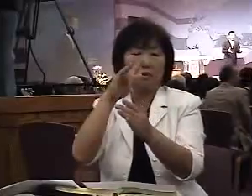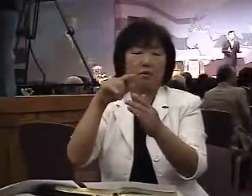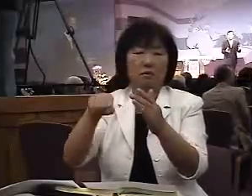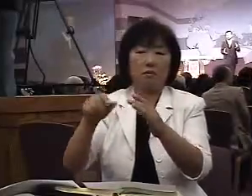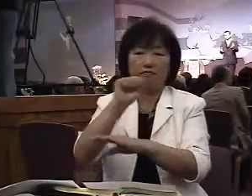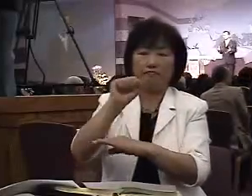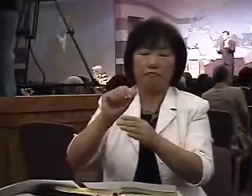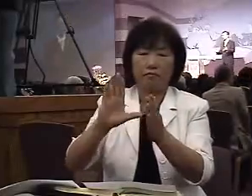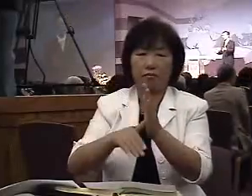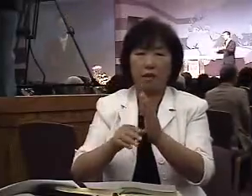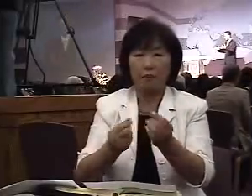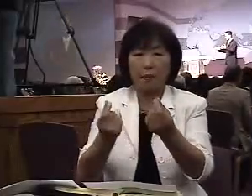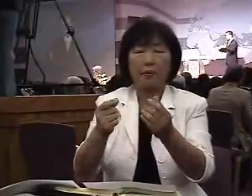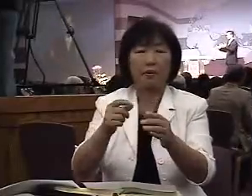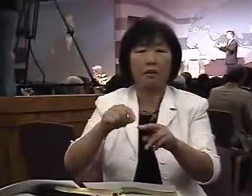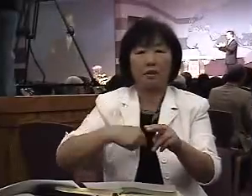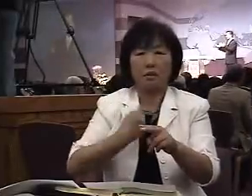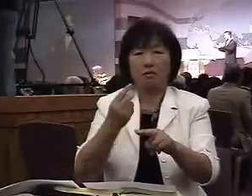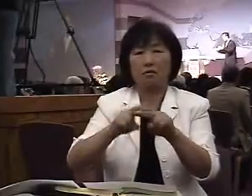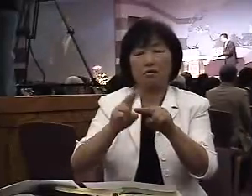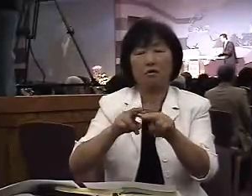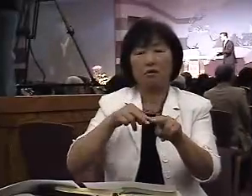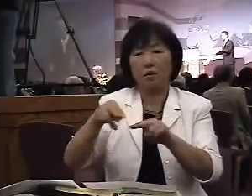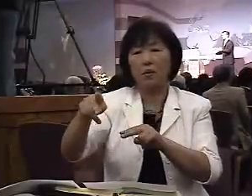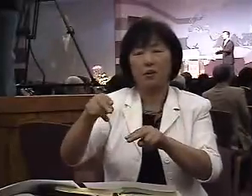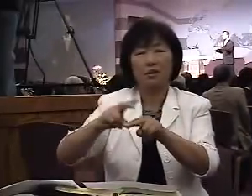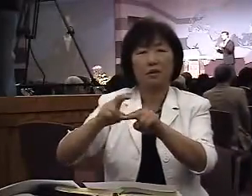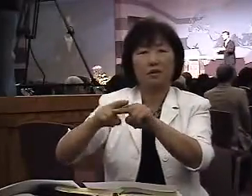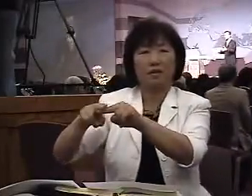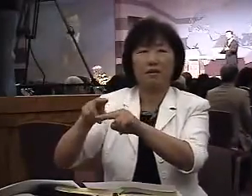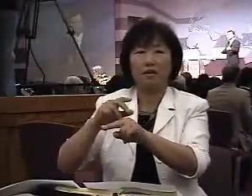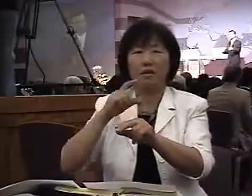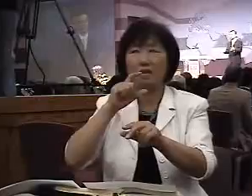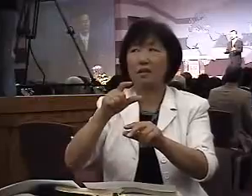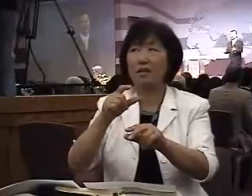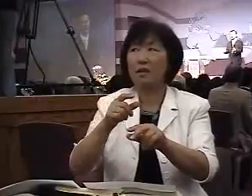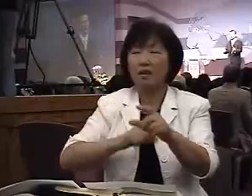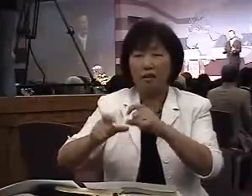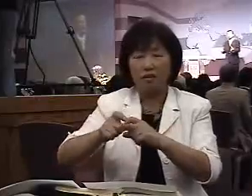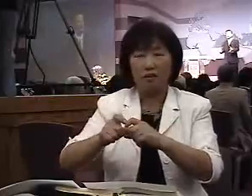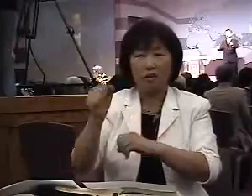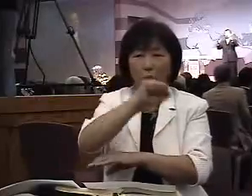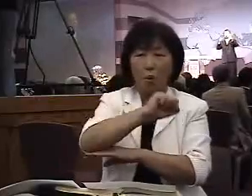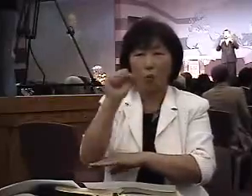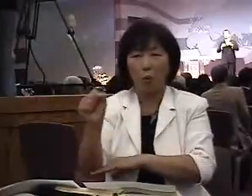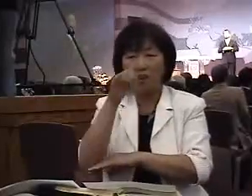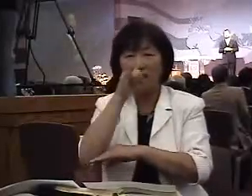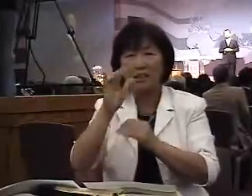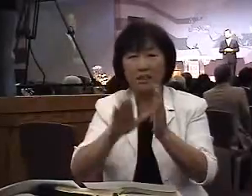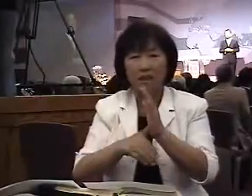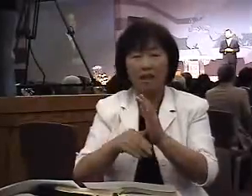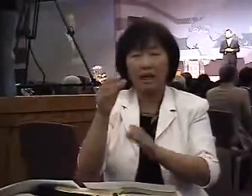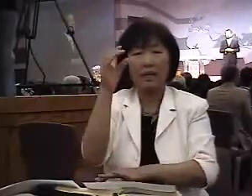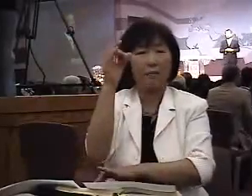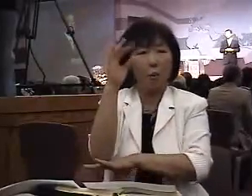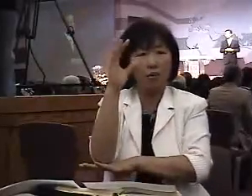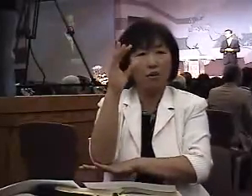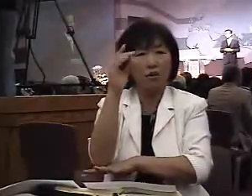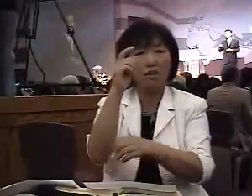지켜야 되지만 이렇게 요동될 때는 더욱더 기본적인 것에 본질적인 것에 우리가 다시 돌아와야 된다는